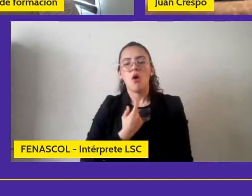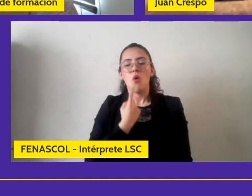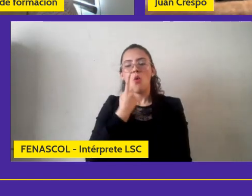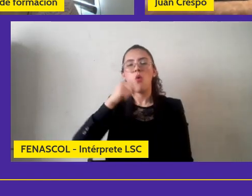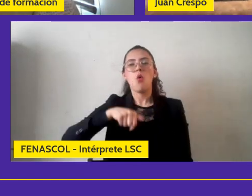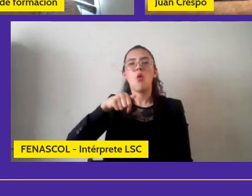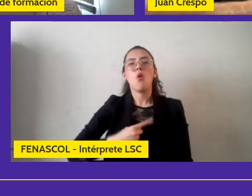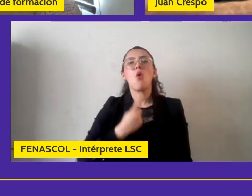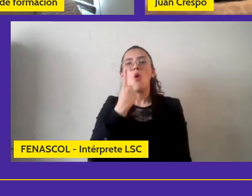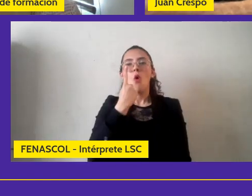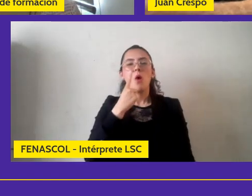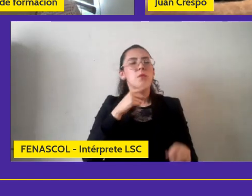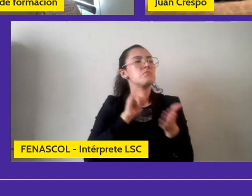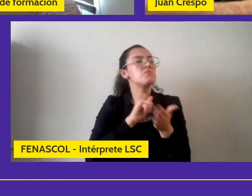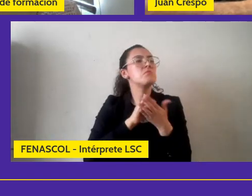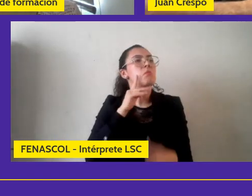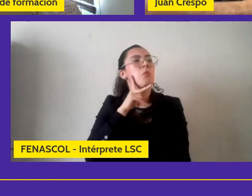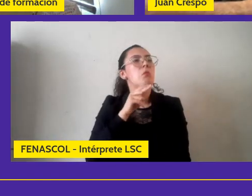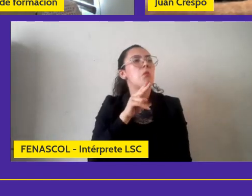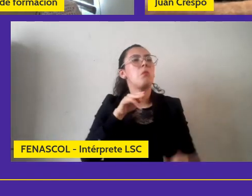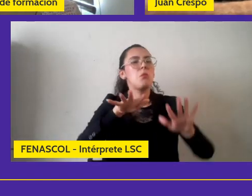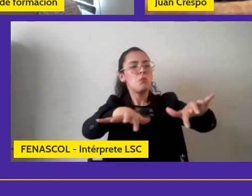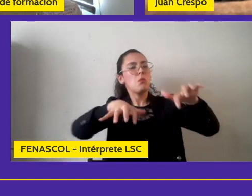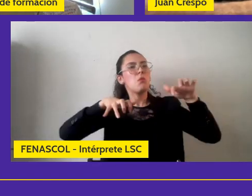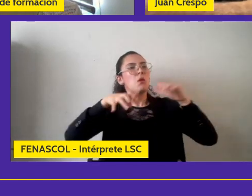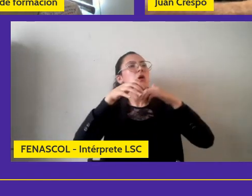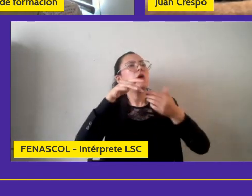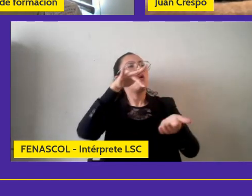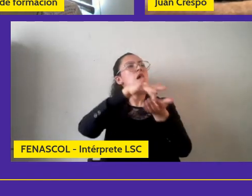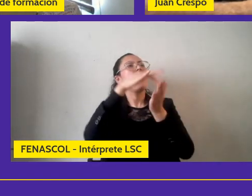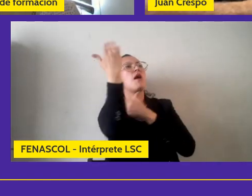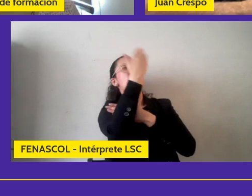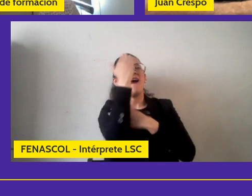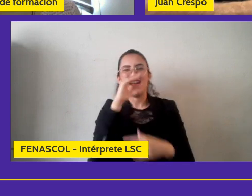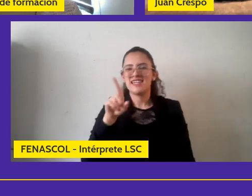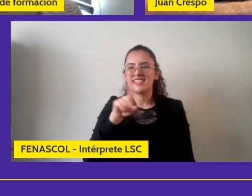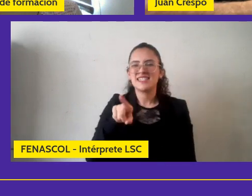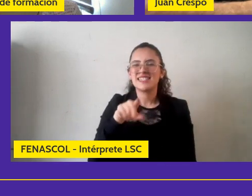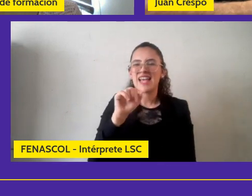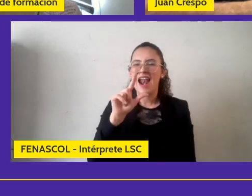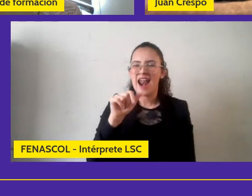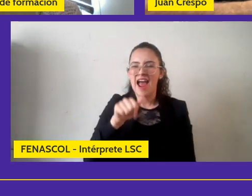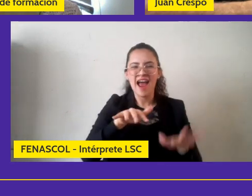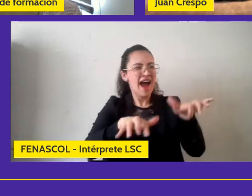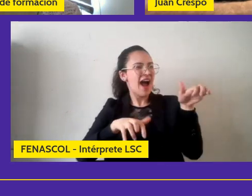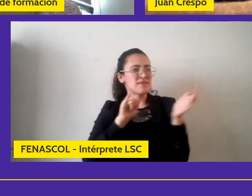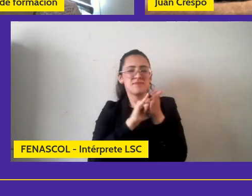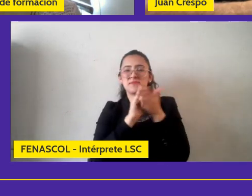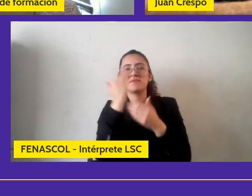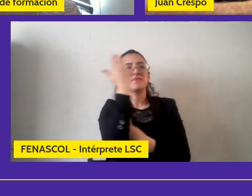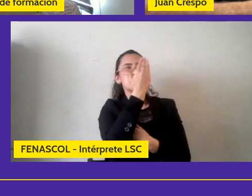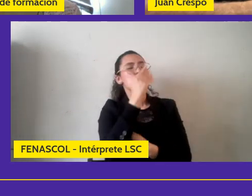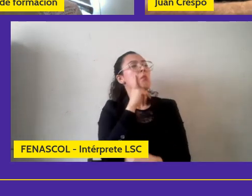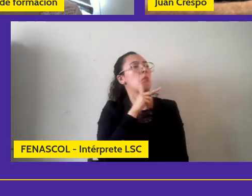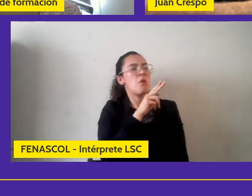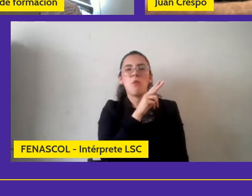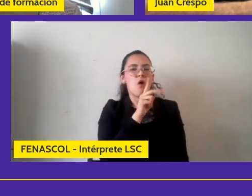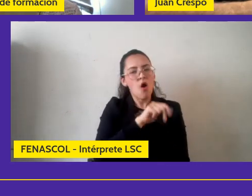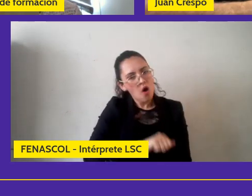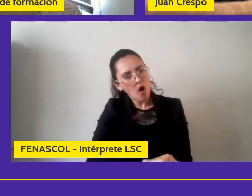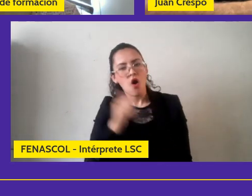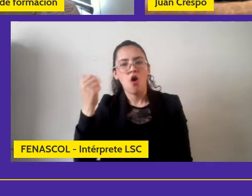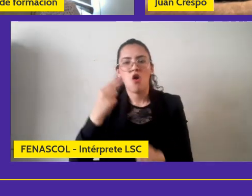son las salas tradicionales, las películas, que tenemos una iniciativa llamada Temporada de